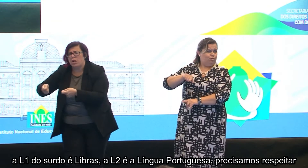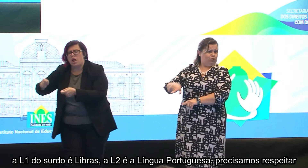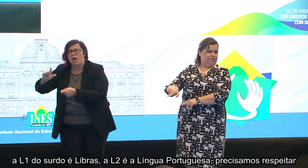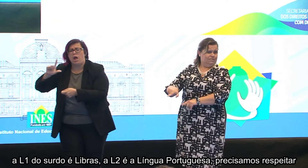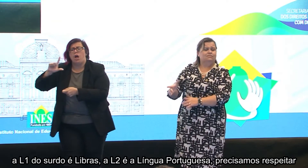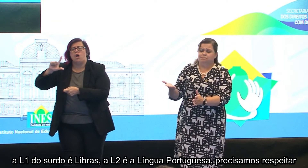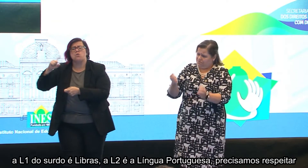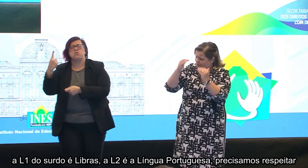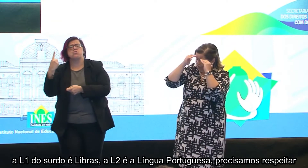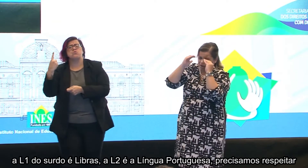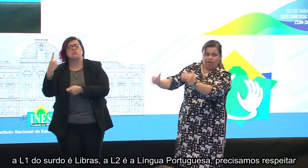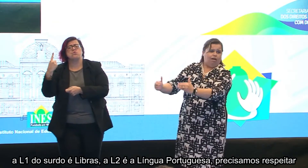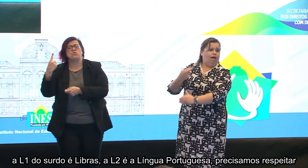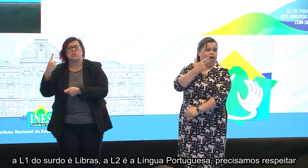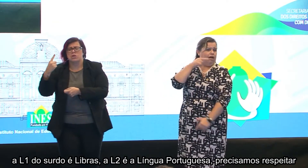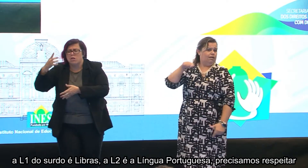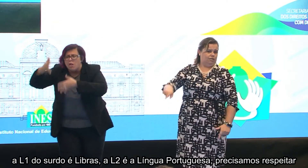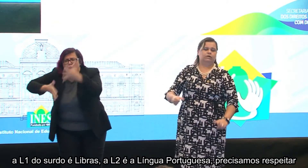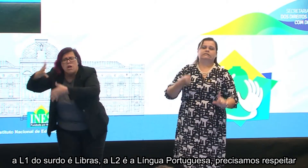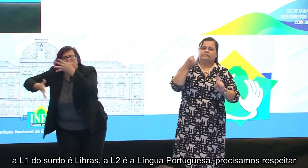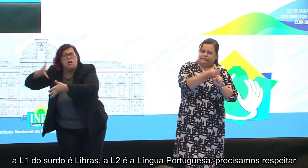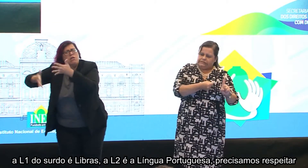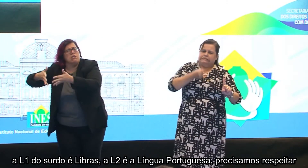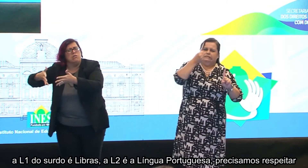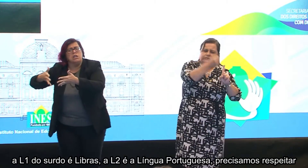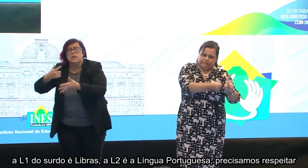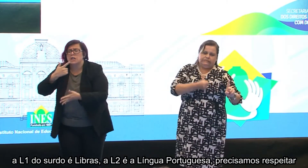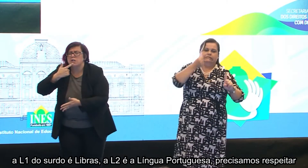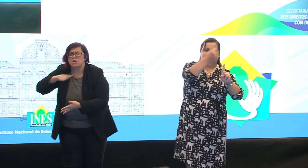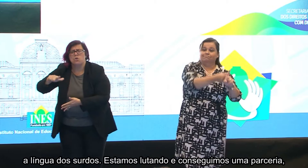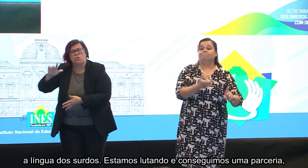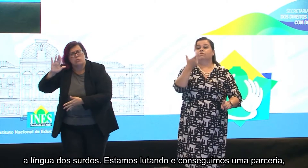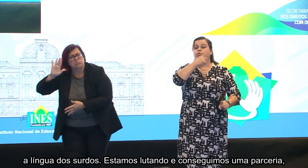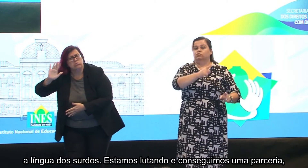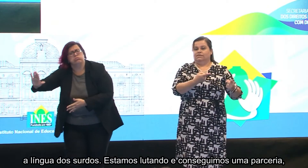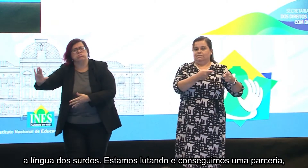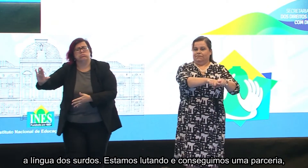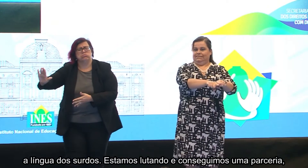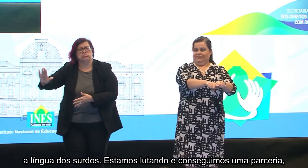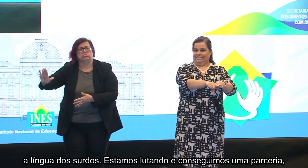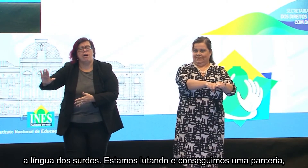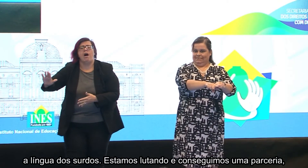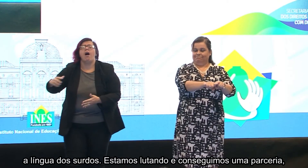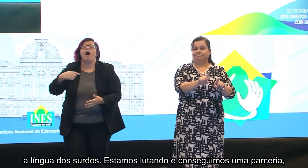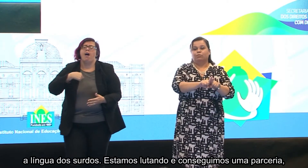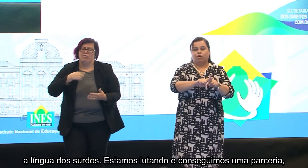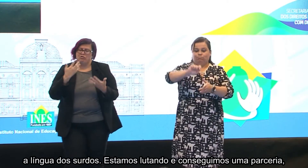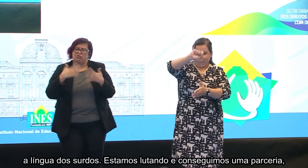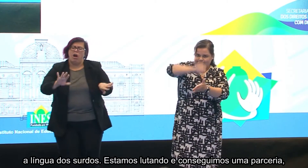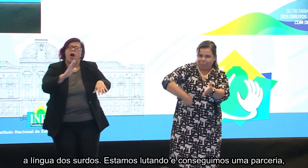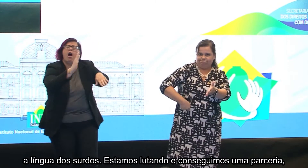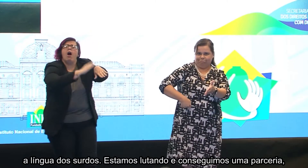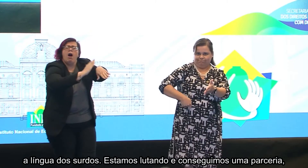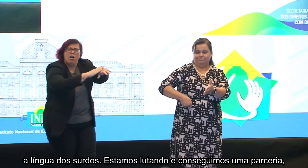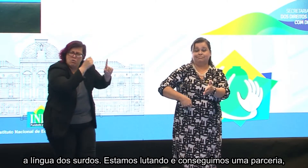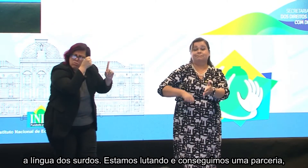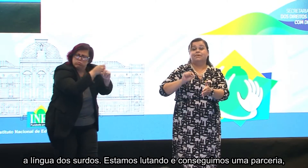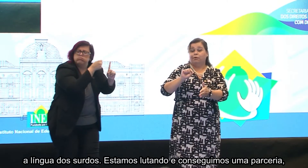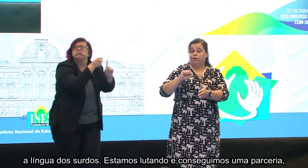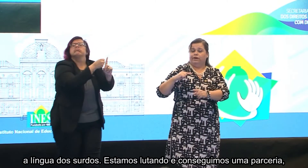Libras, L2 é a língua portuguesa. Então, nós precisamos respeitar a língua dos surdos. Então, nós estamos lutando e conseguimos uma parceria